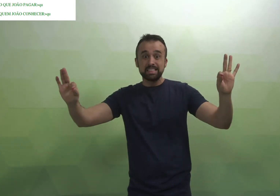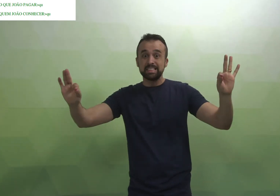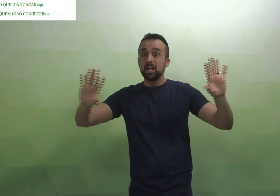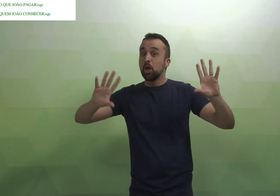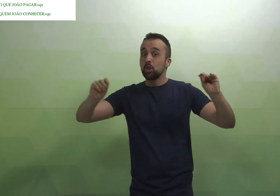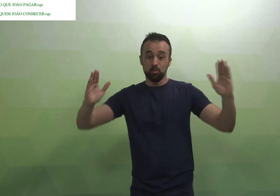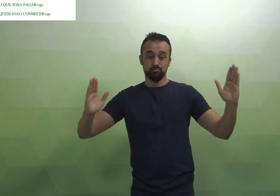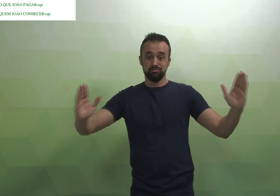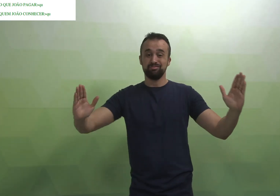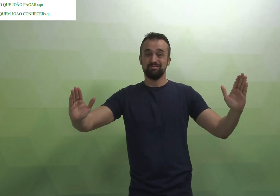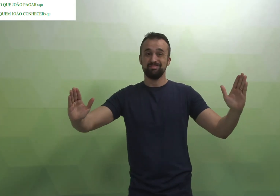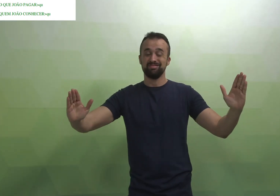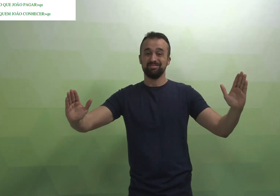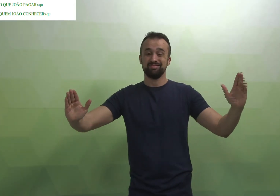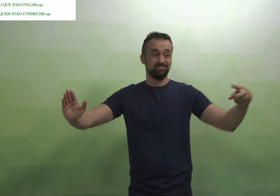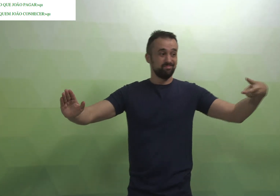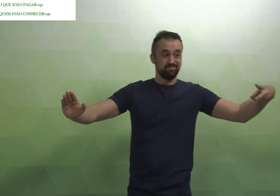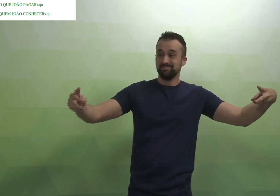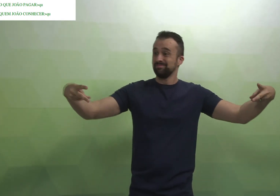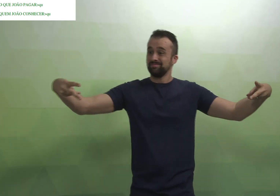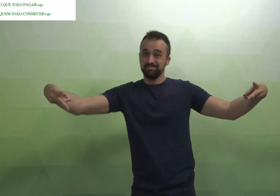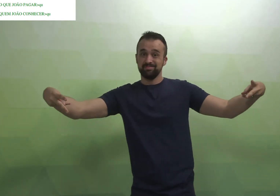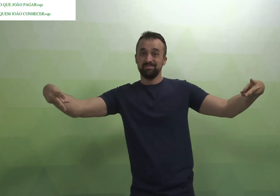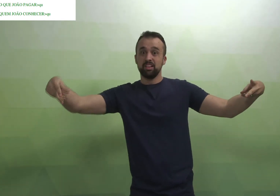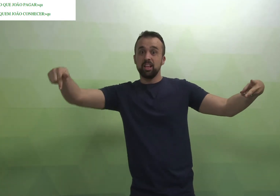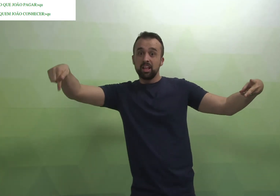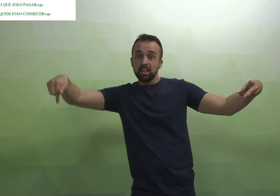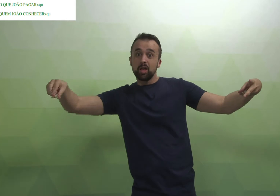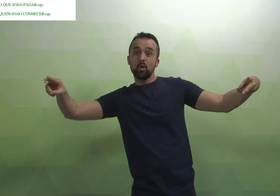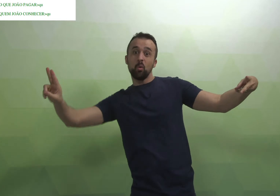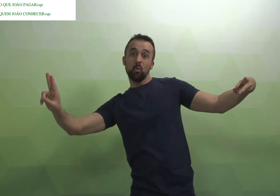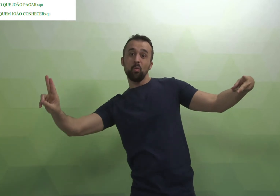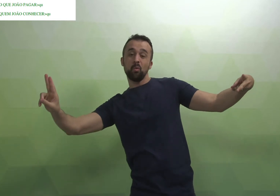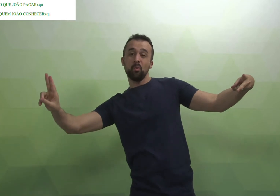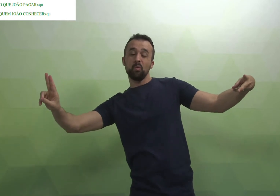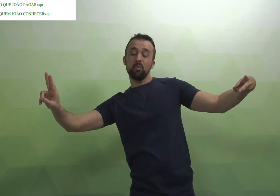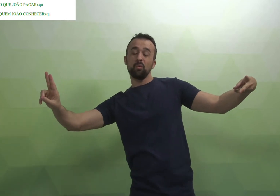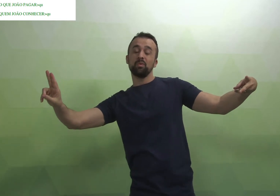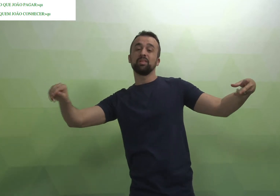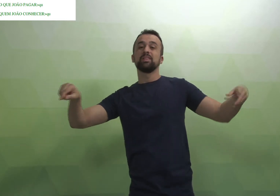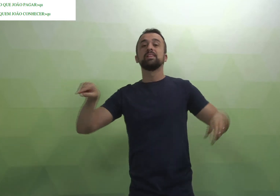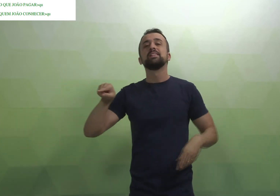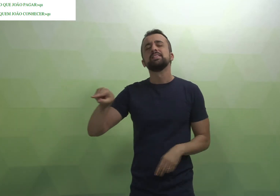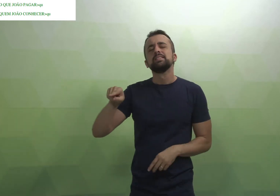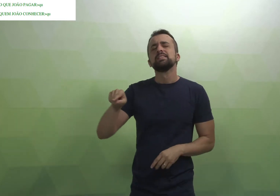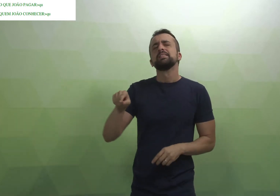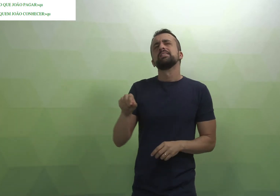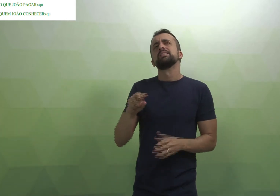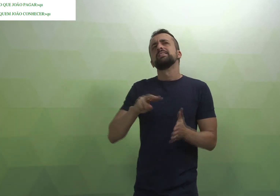Perceberam os símbolos que envolvem toda a sentença? E no final, QU?